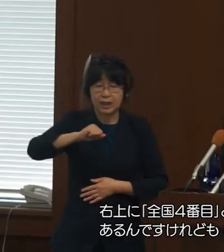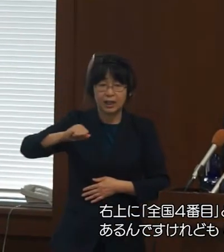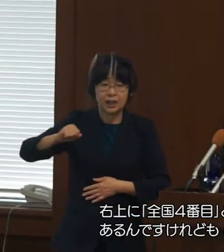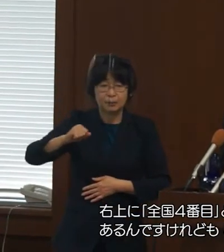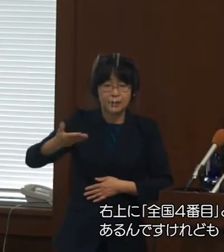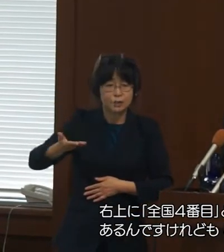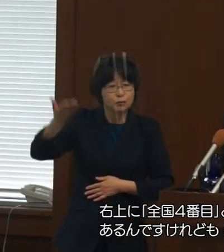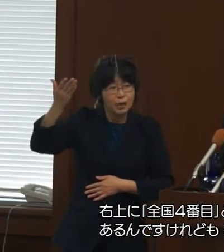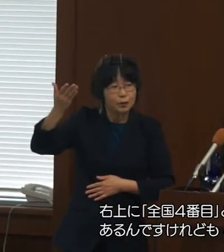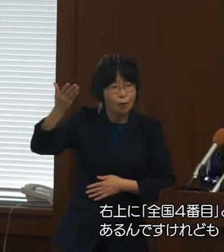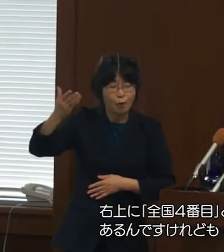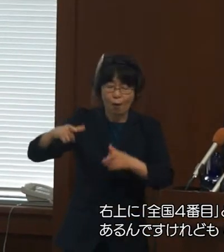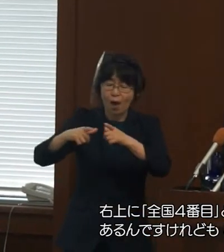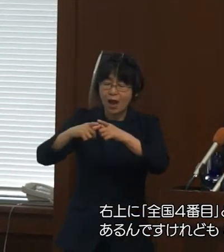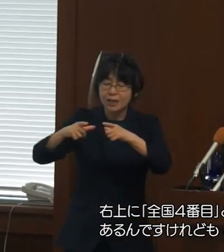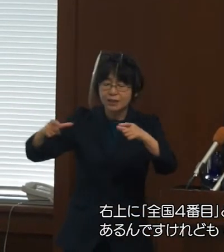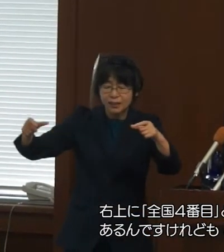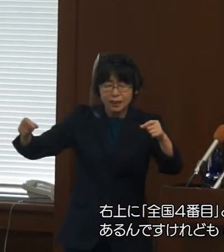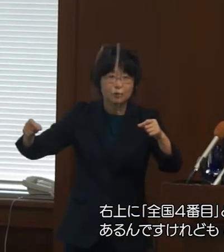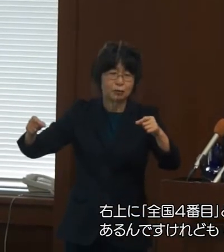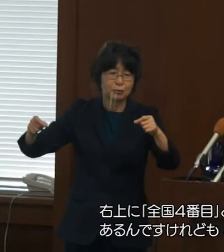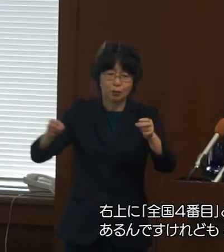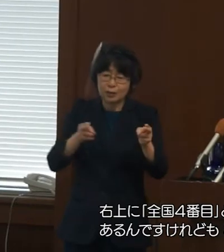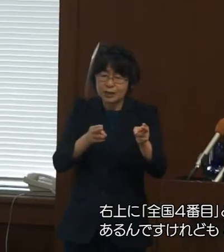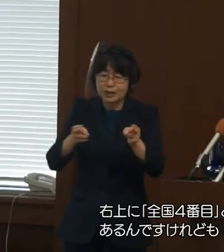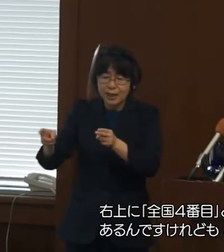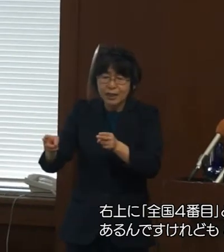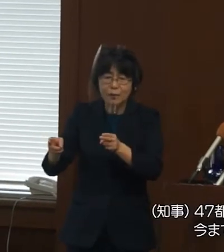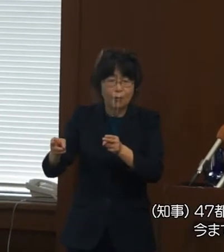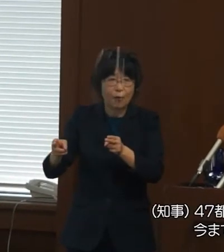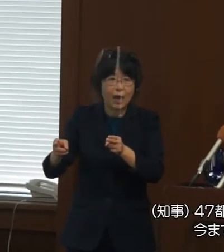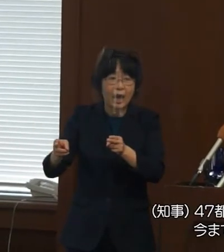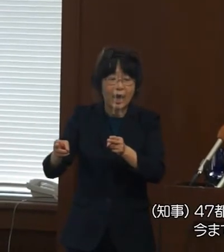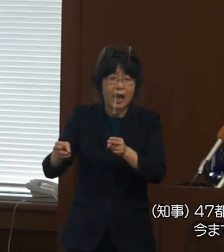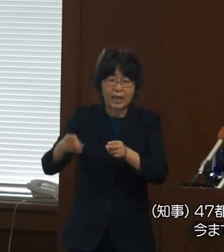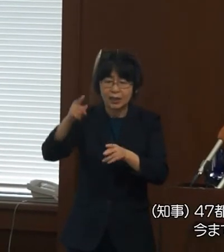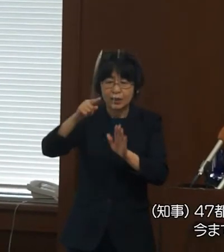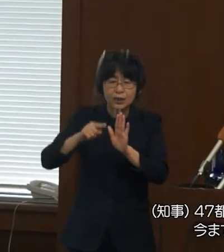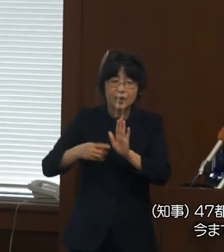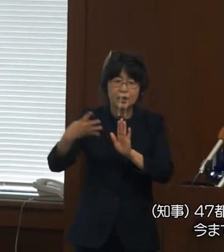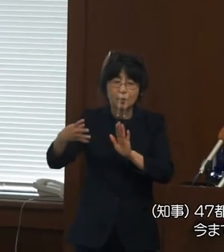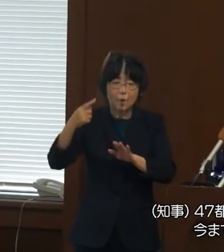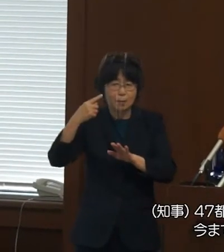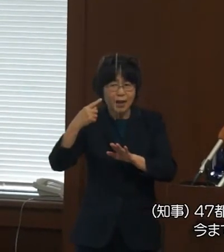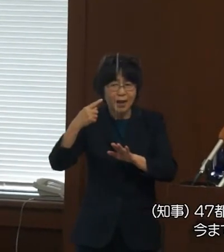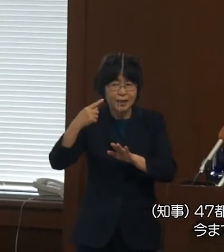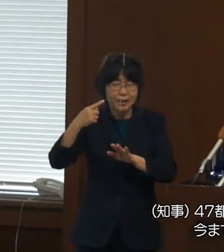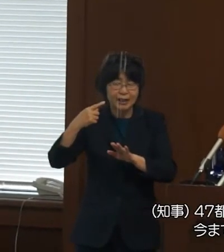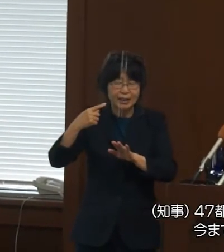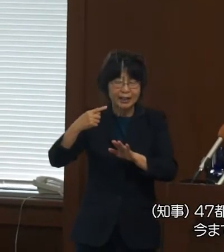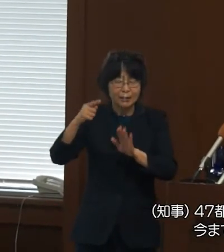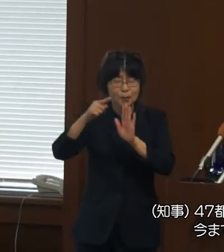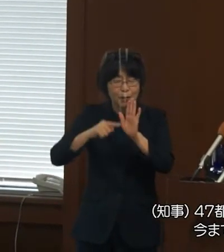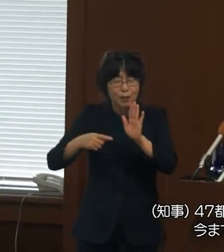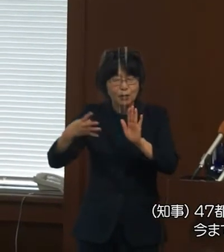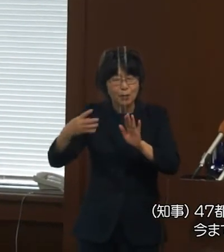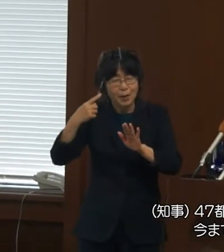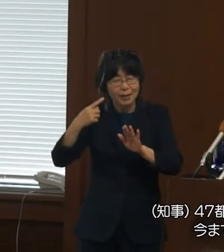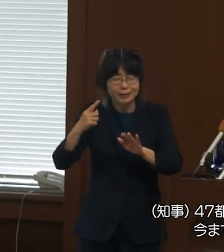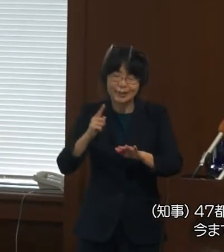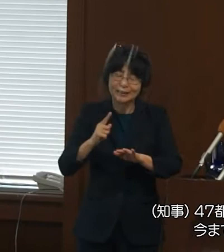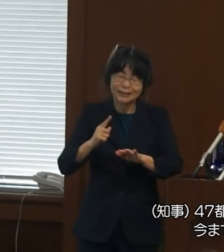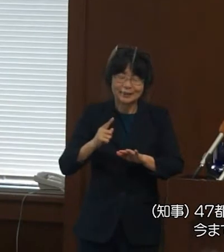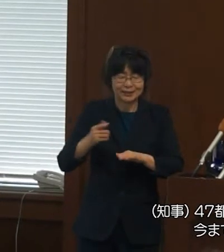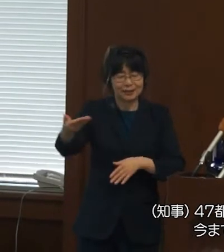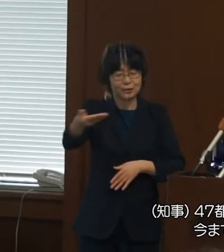全国4番目って書いてあるんですけども、これは何の4番目ですか。 47都道府県の中で、今まで3つやったのが大